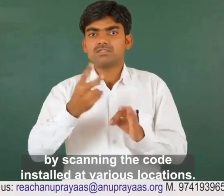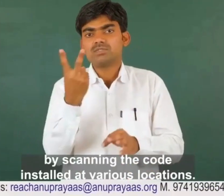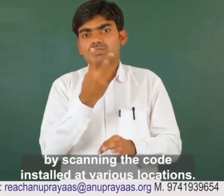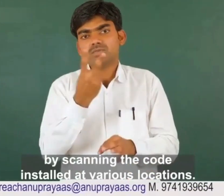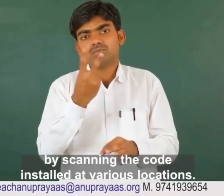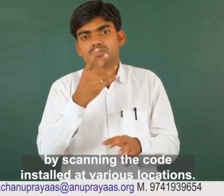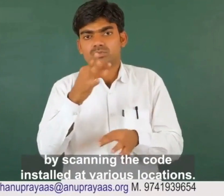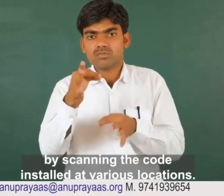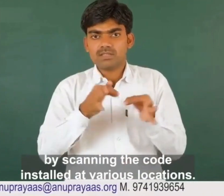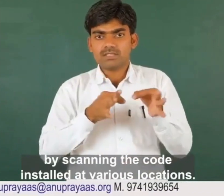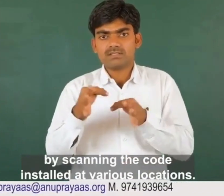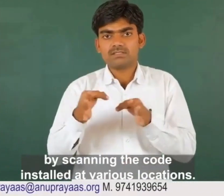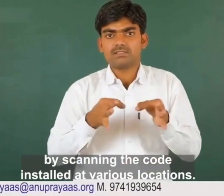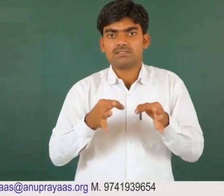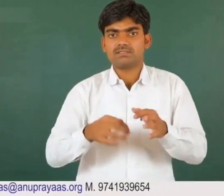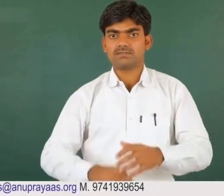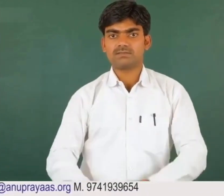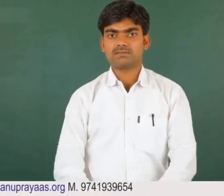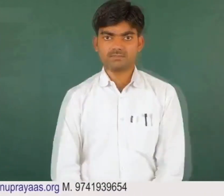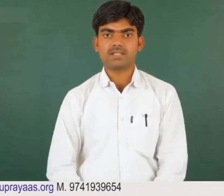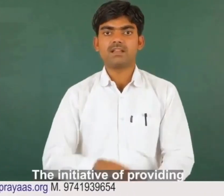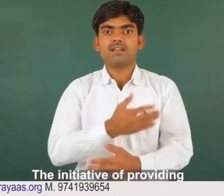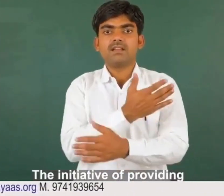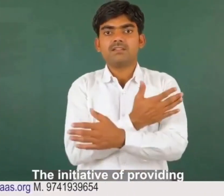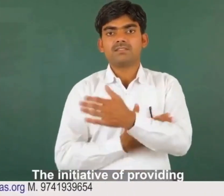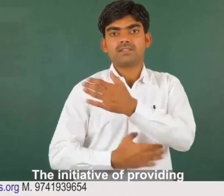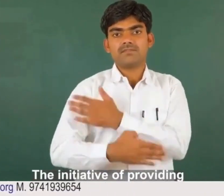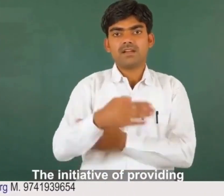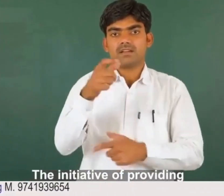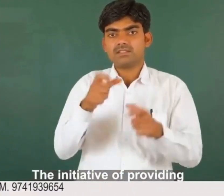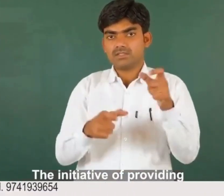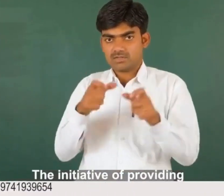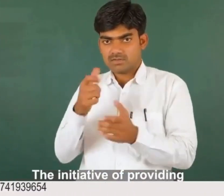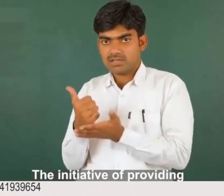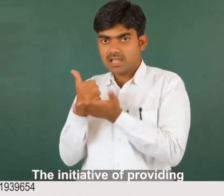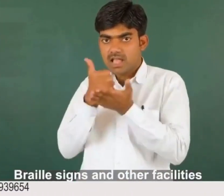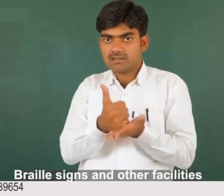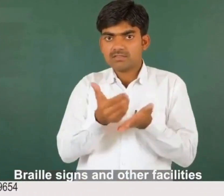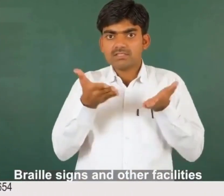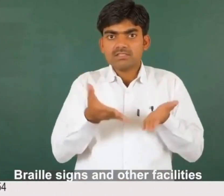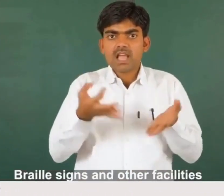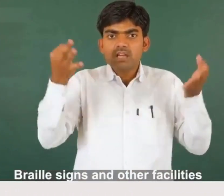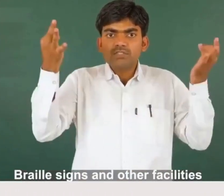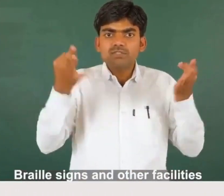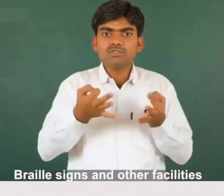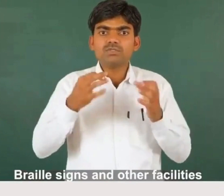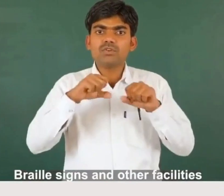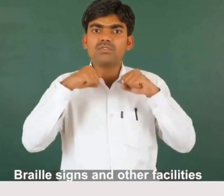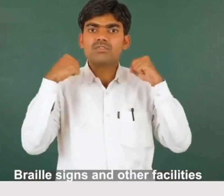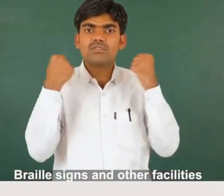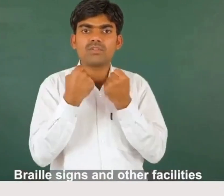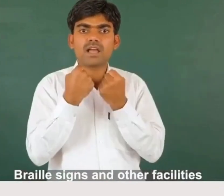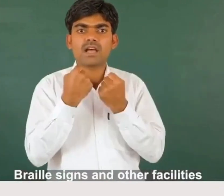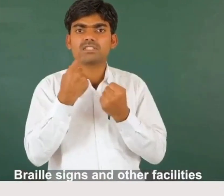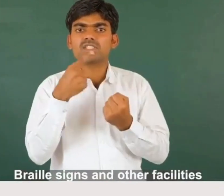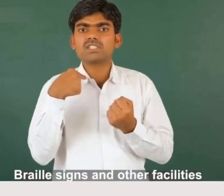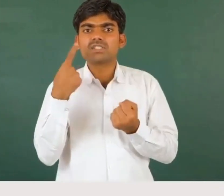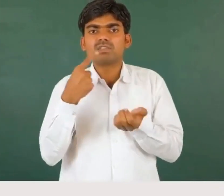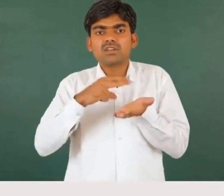इस वीडियो सहित द्रिश्य विकलांग लोगों के लिए ब्रेल संकेत और अन्य सुविधाएं प्रदान करने की पहल भारतिये रेल्वे द्वारा निसान के